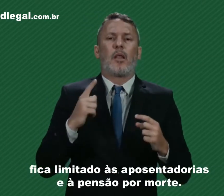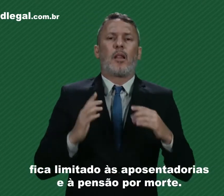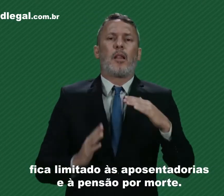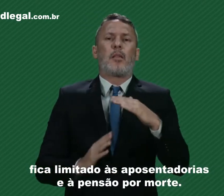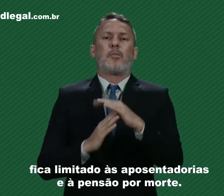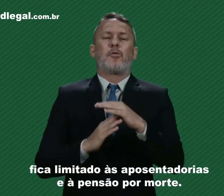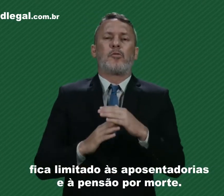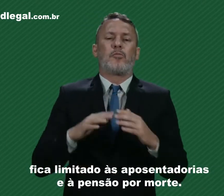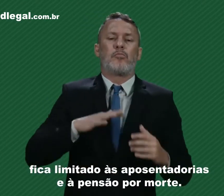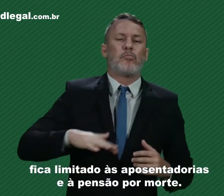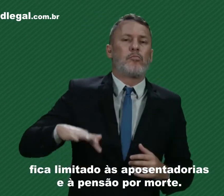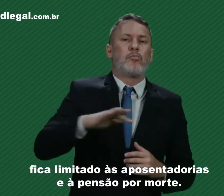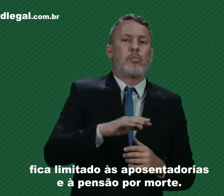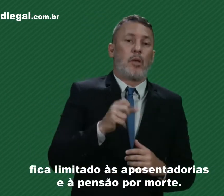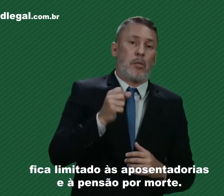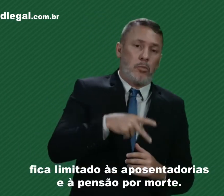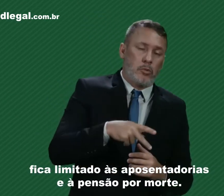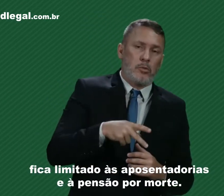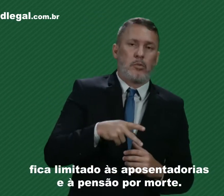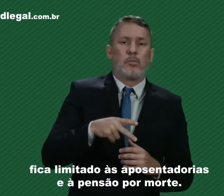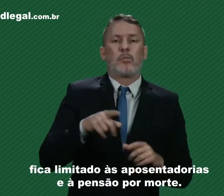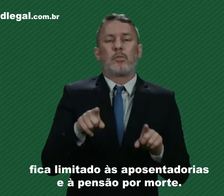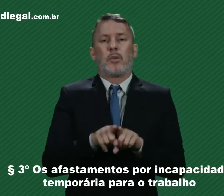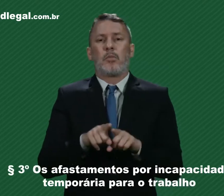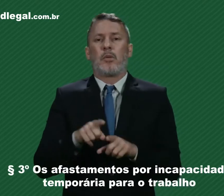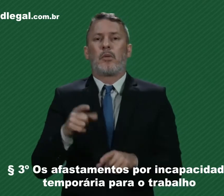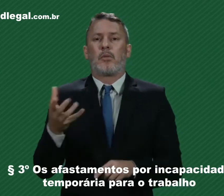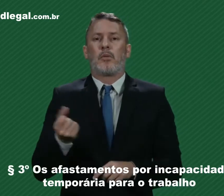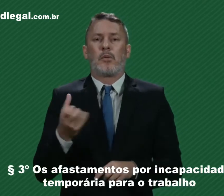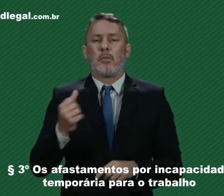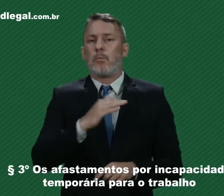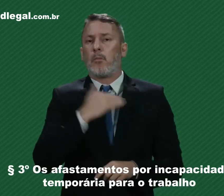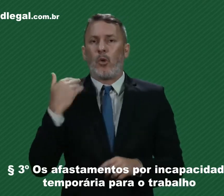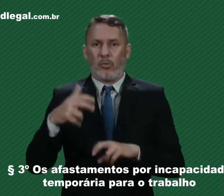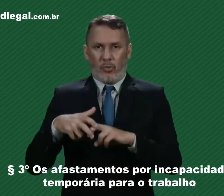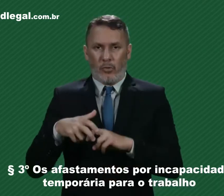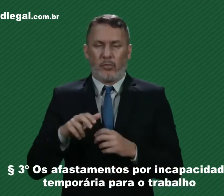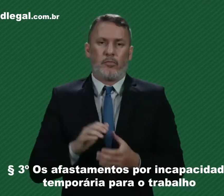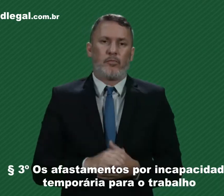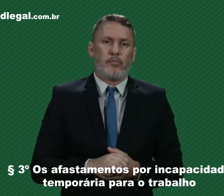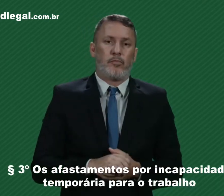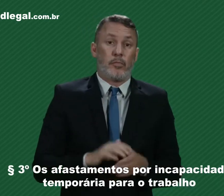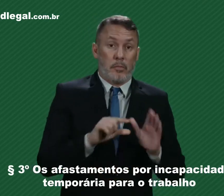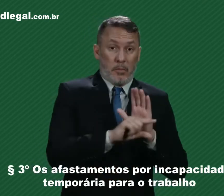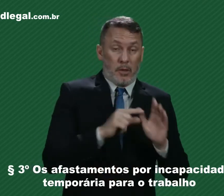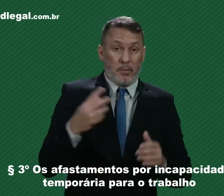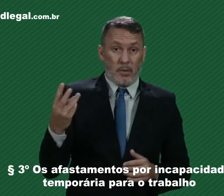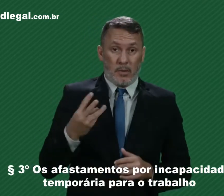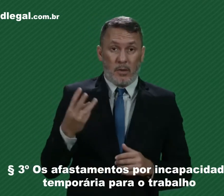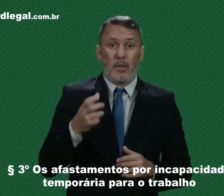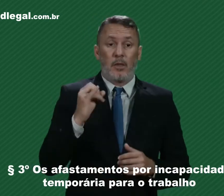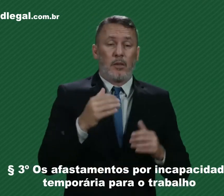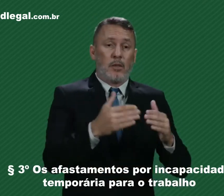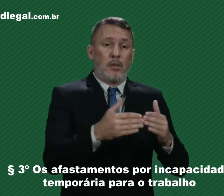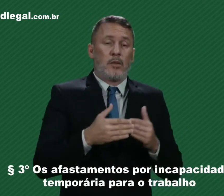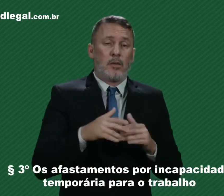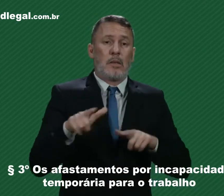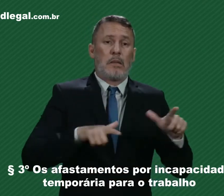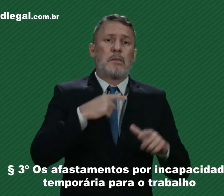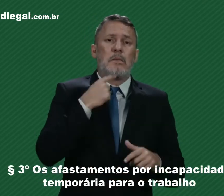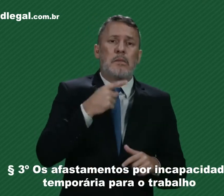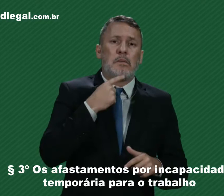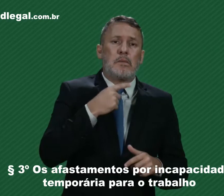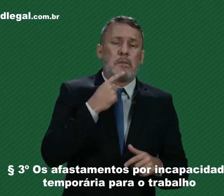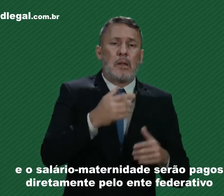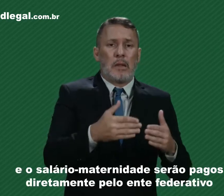limitado às aposentadorias e à pensão por morte. Parágrafo 3º. Os afastamentos por incapacidade temporária